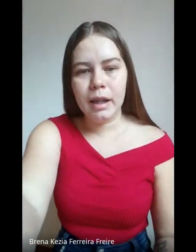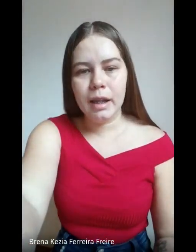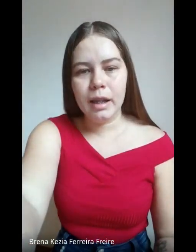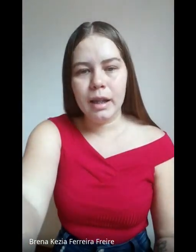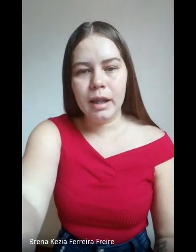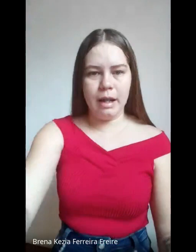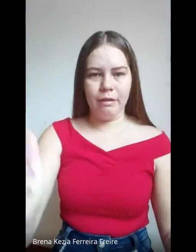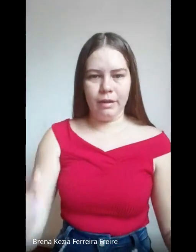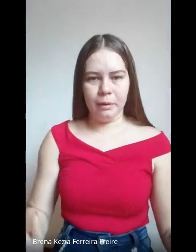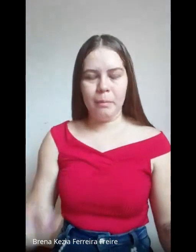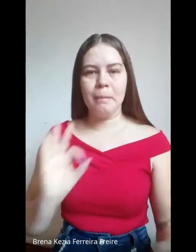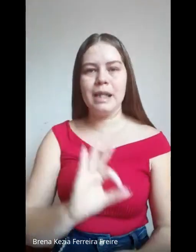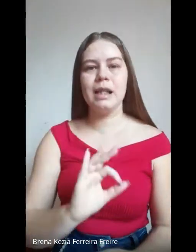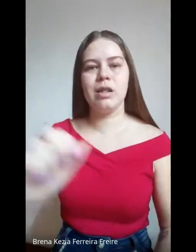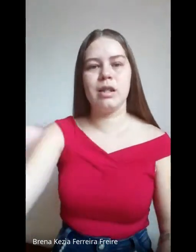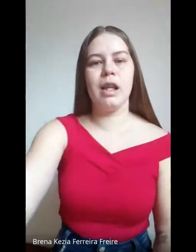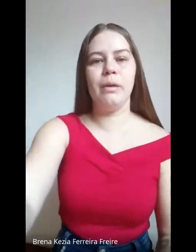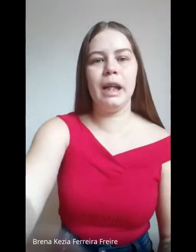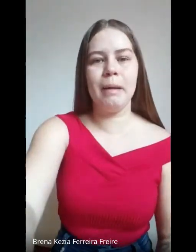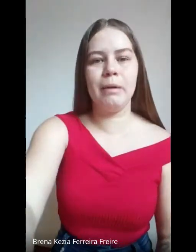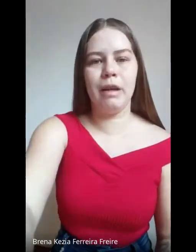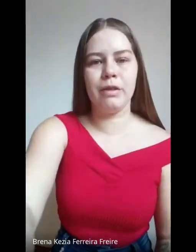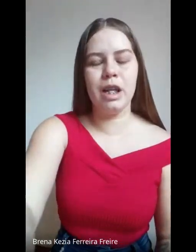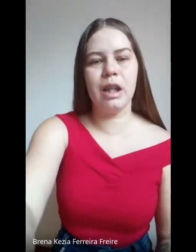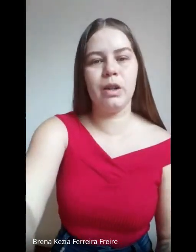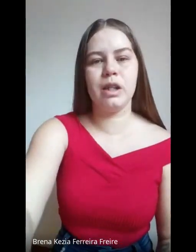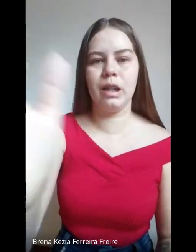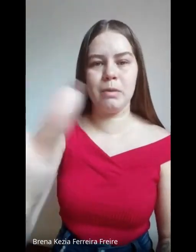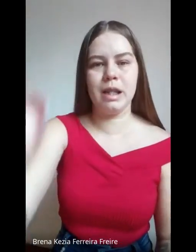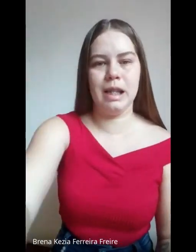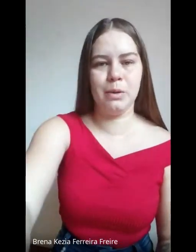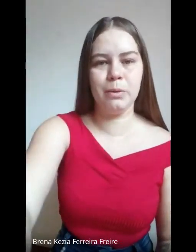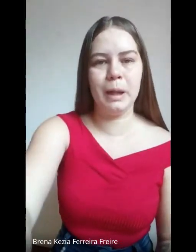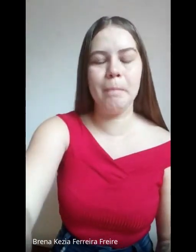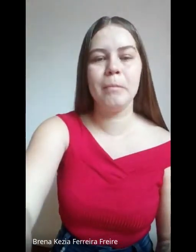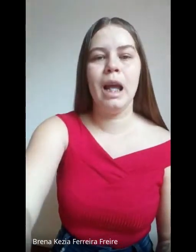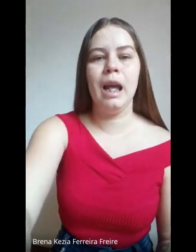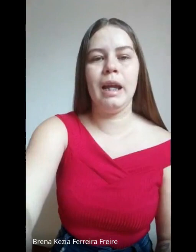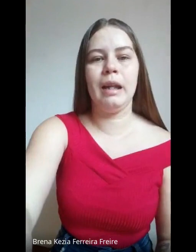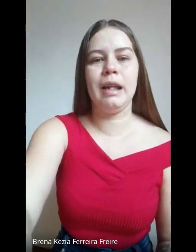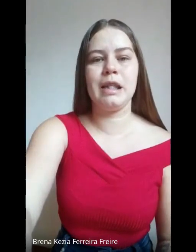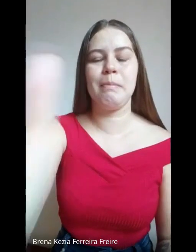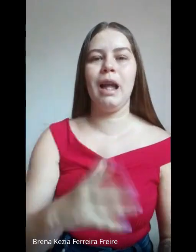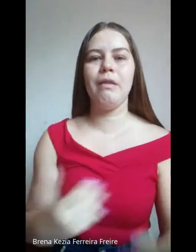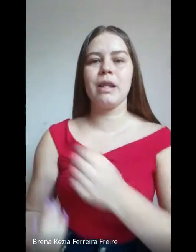Pode sim, Evelyn. Mas antes, eu queria perguntar a você, já que nós entramos nesse assunto, né? Dessas palavras,